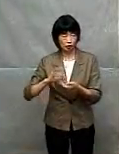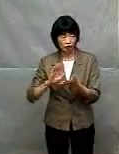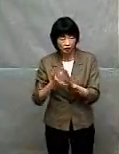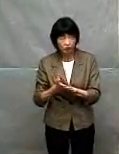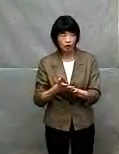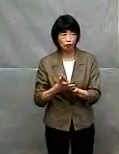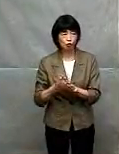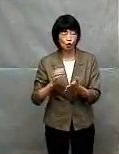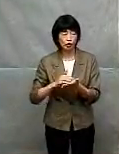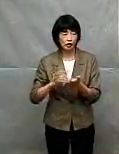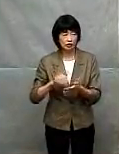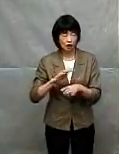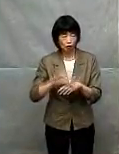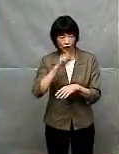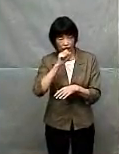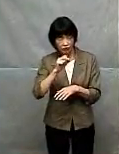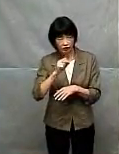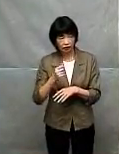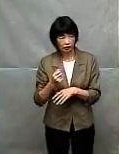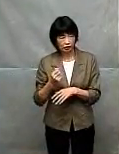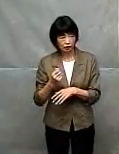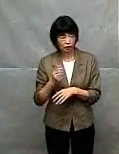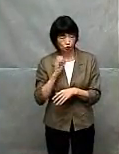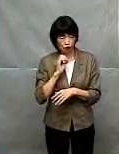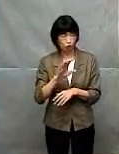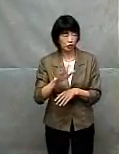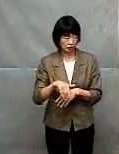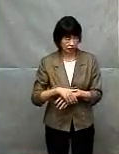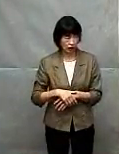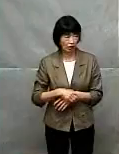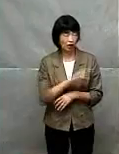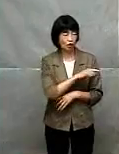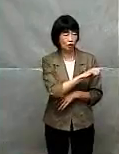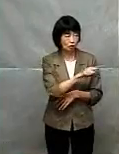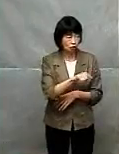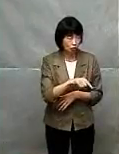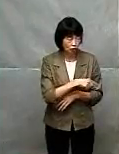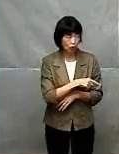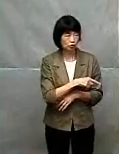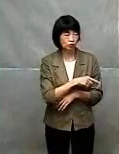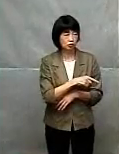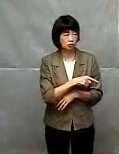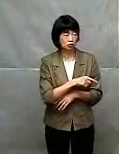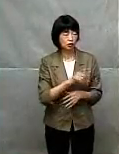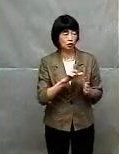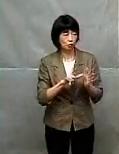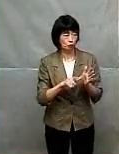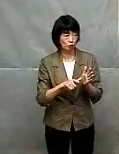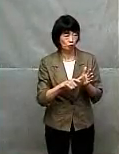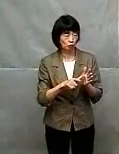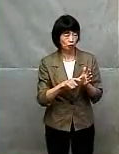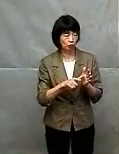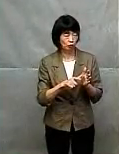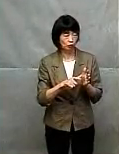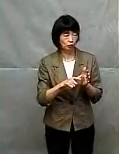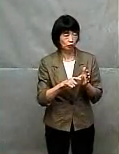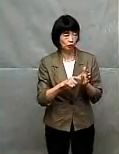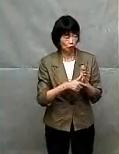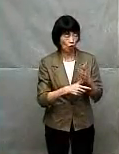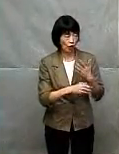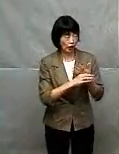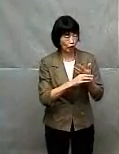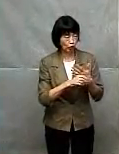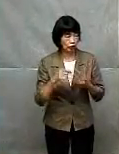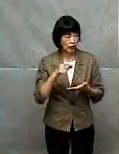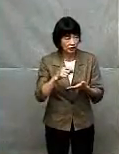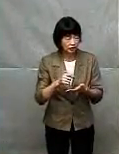申し上げ、コンサルティング会社は、参院の場合ここですよというふうなことを申し上げたこともあるんですけれども、はい、